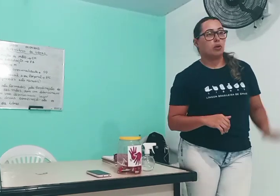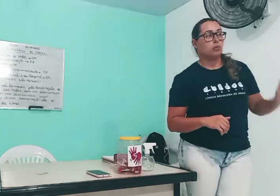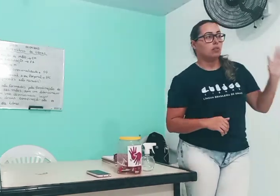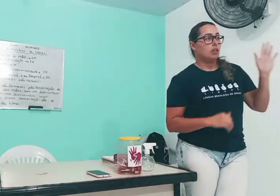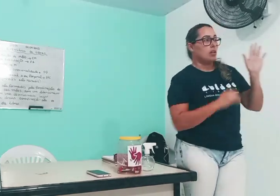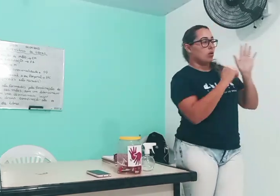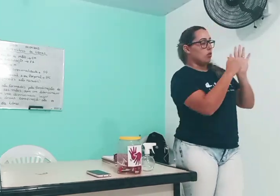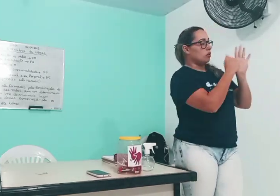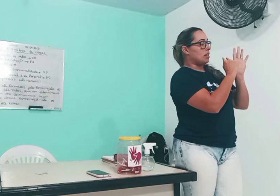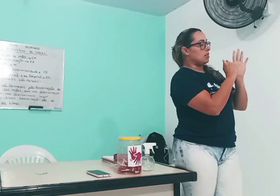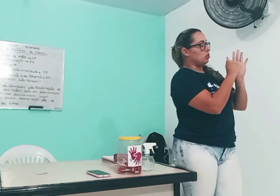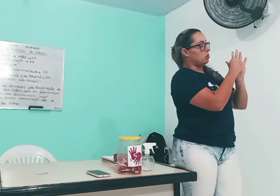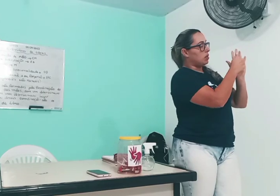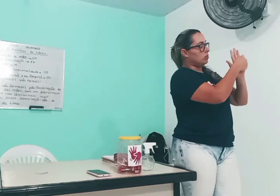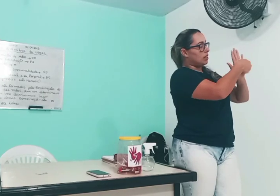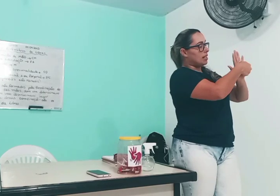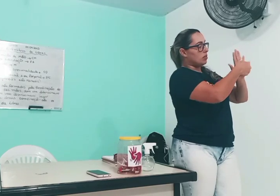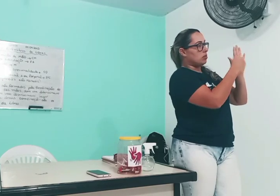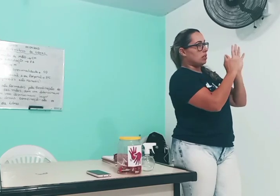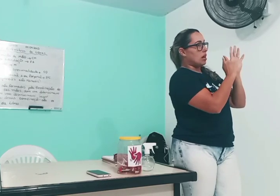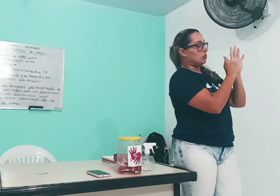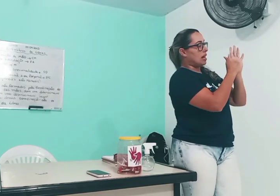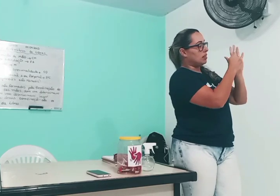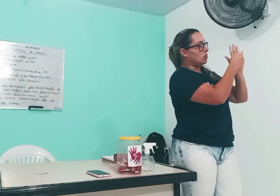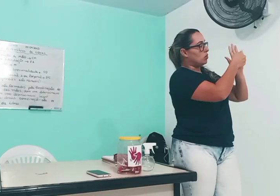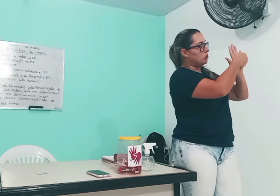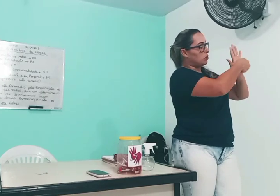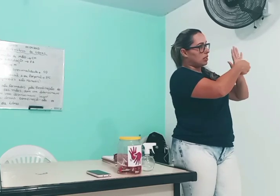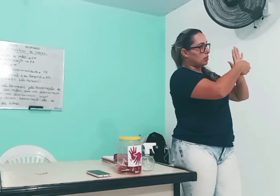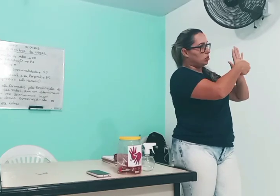mão. Configuração de mão, esse é o sinal, tá? Configuração de mão.